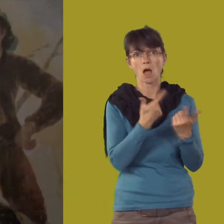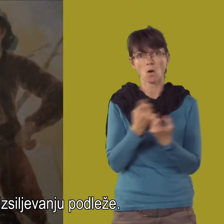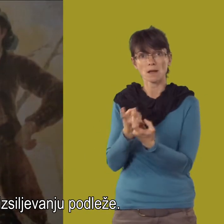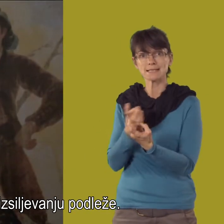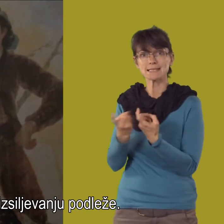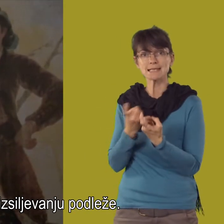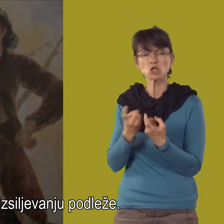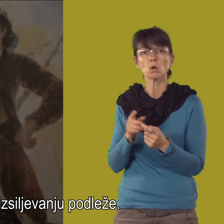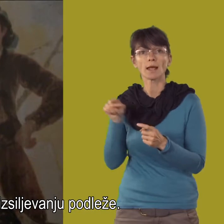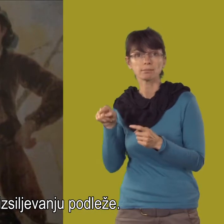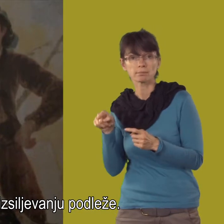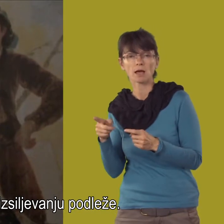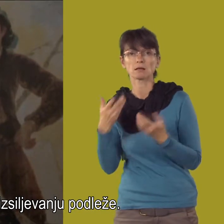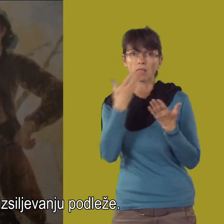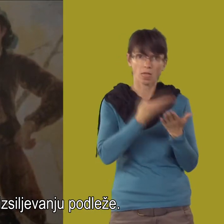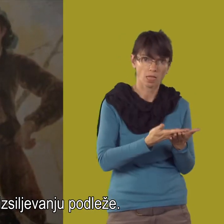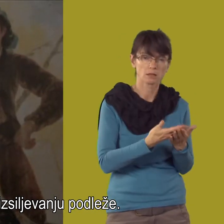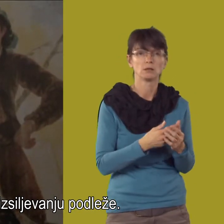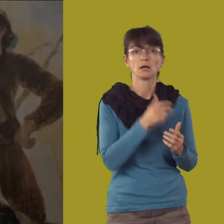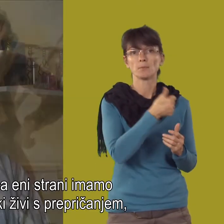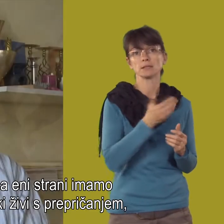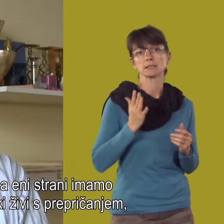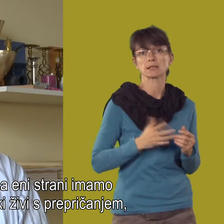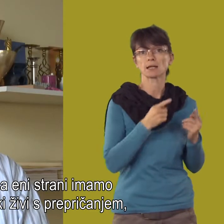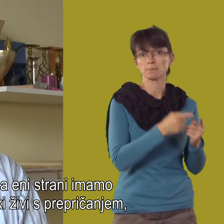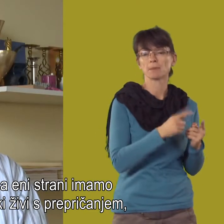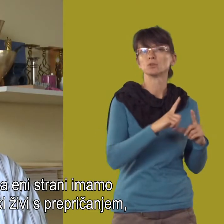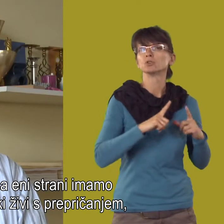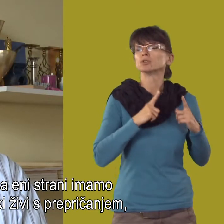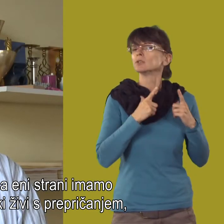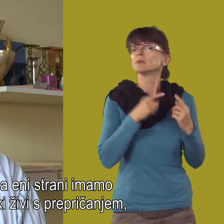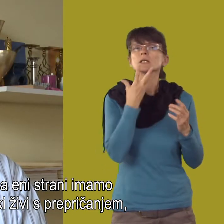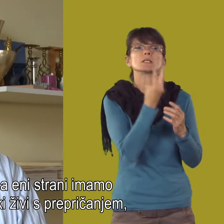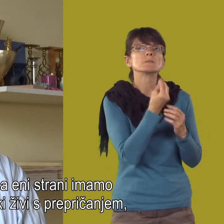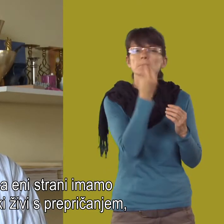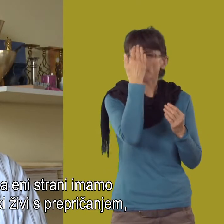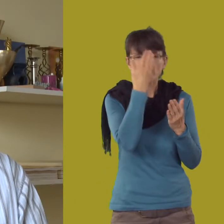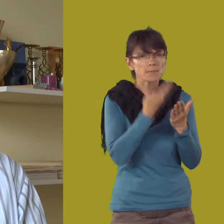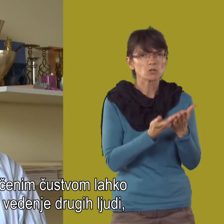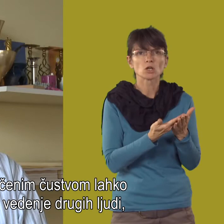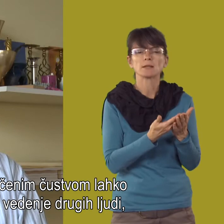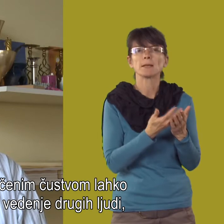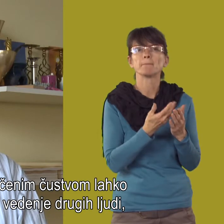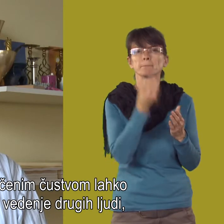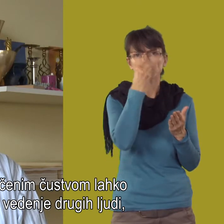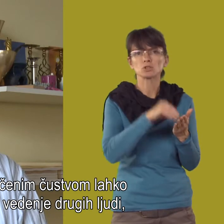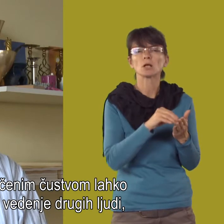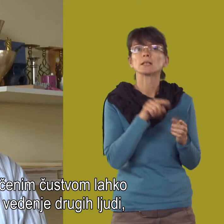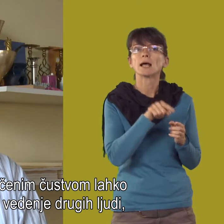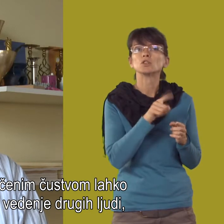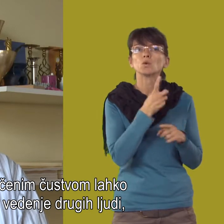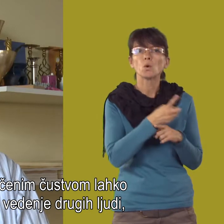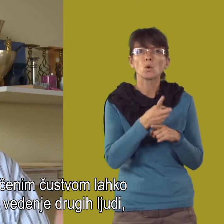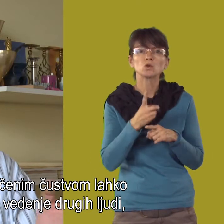drugega, ki temu izsiljevanju podleže. Torej, na eni strani imamo nekoga, ki živi s prepričanjem, da z